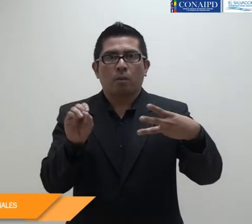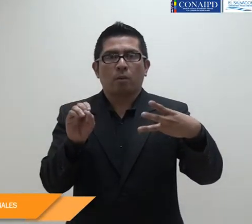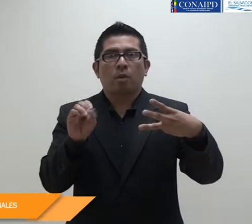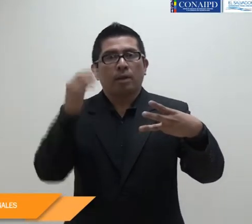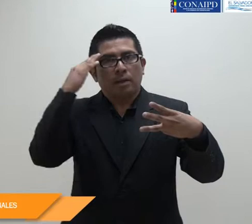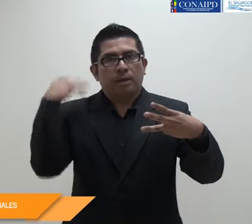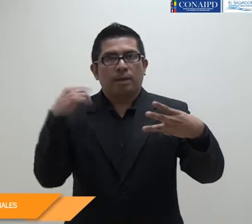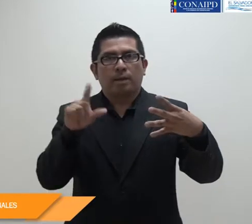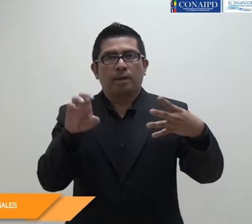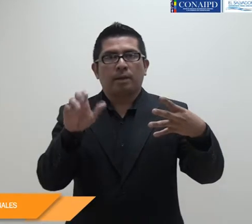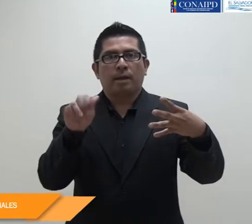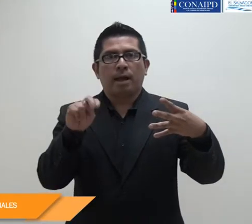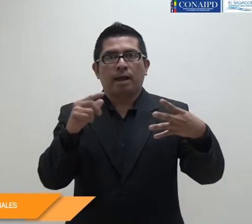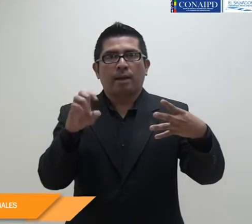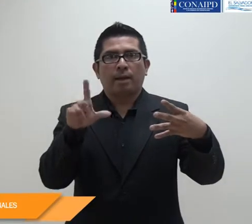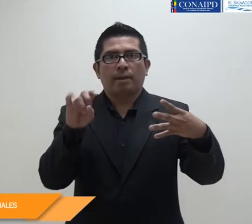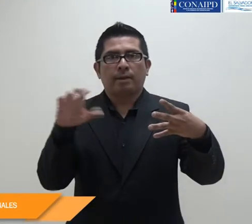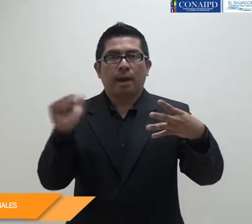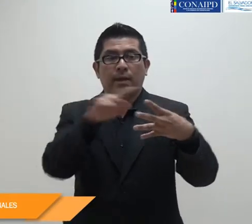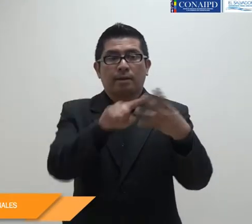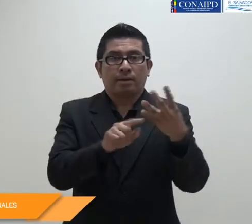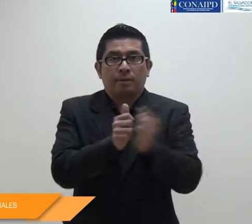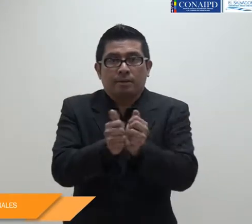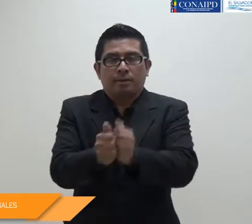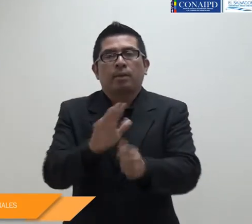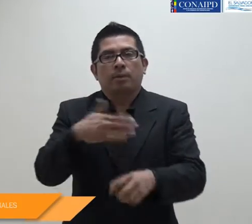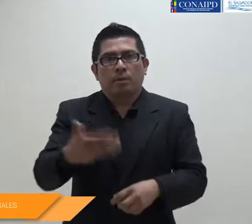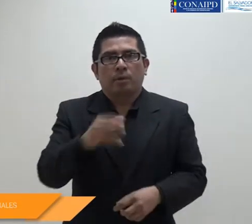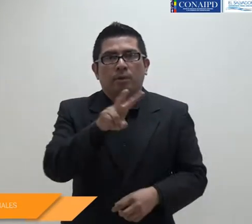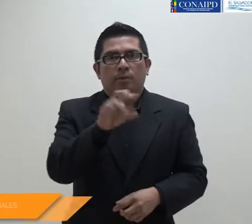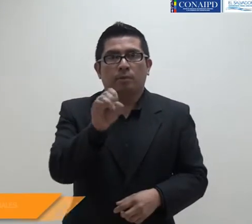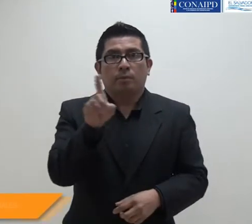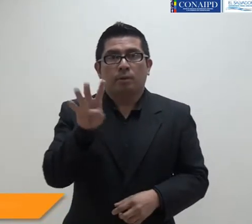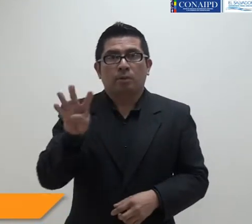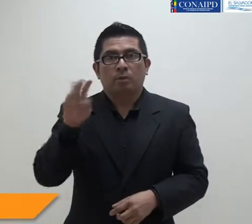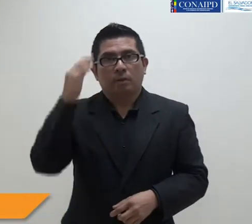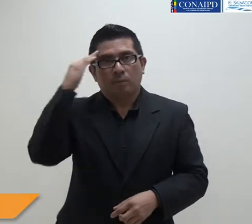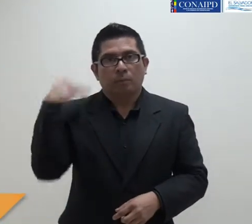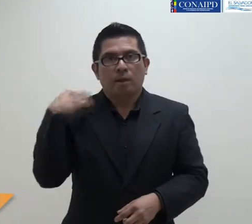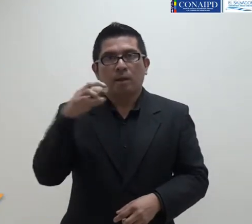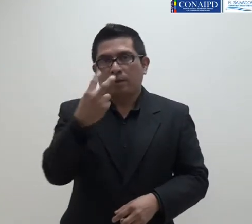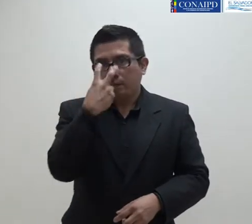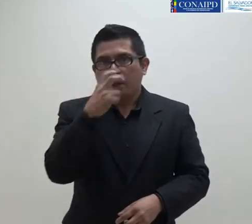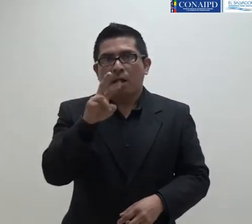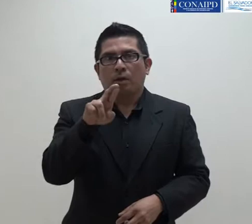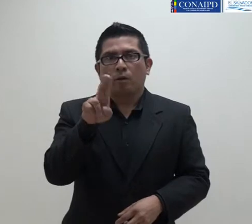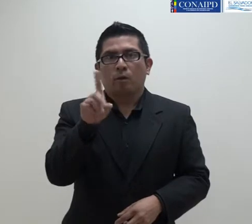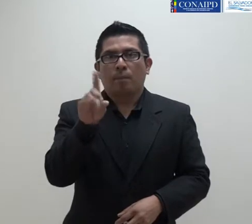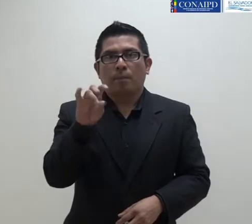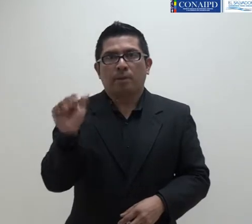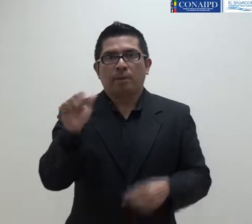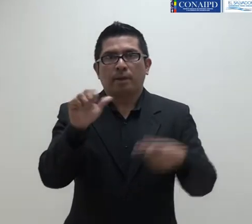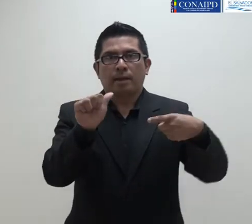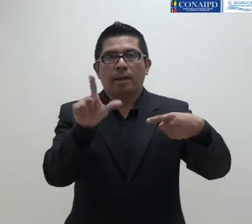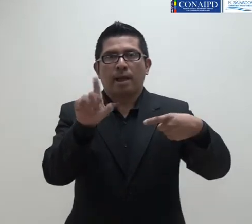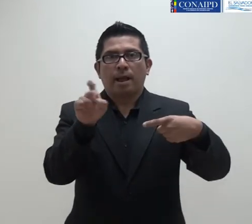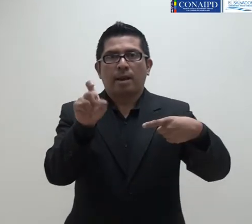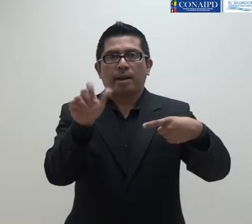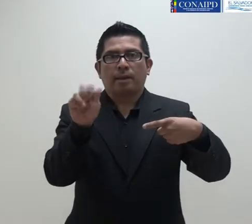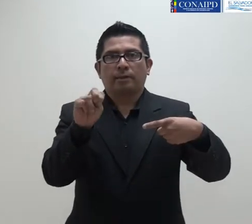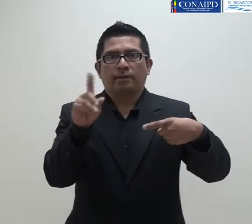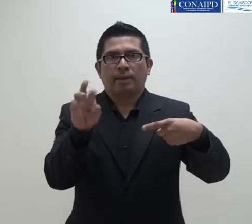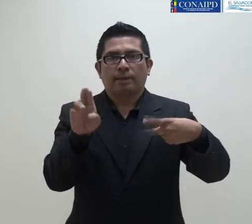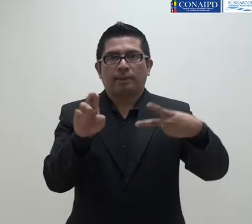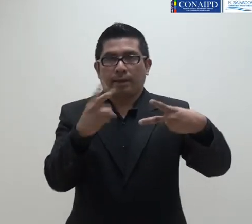la licenciada Angélica Dolores Monteagudo. Para el año 2014, la señora Rubidia Cornejo y el licenciado Alexander Kellman. En